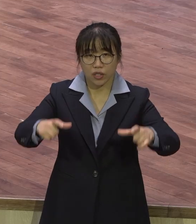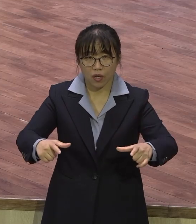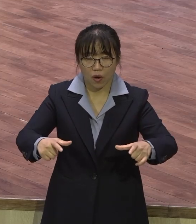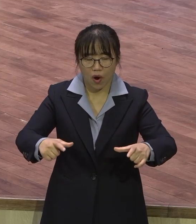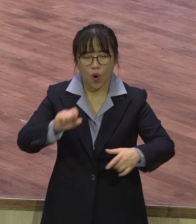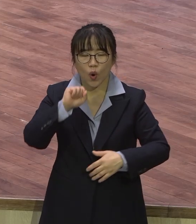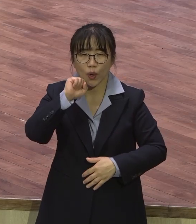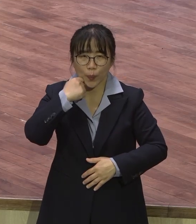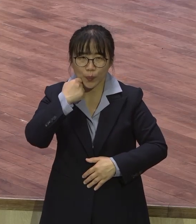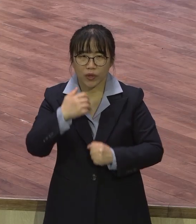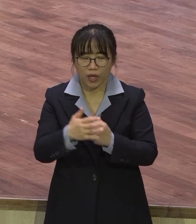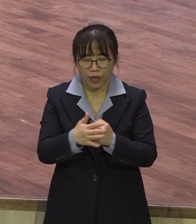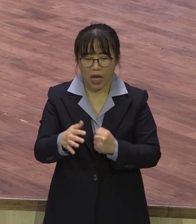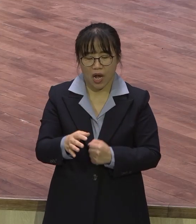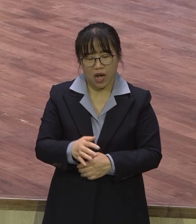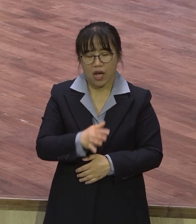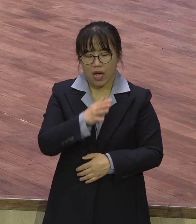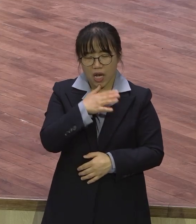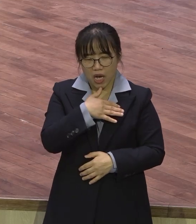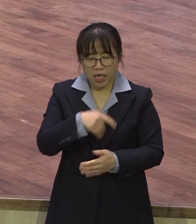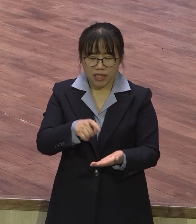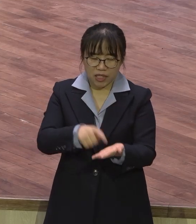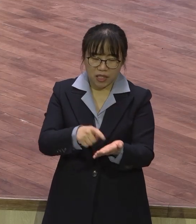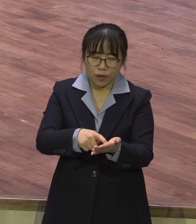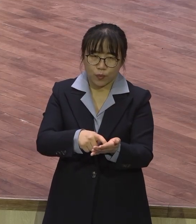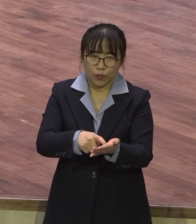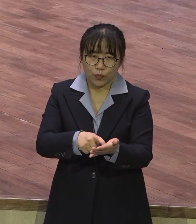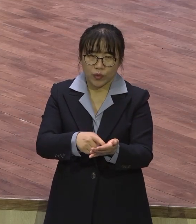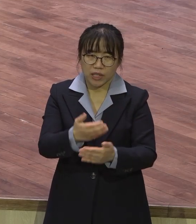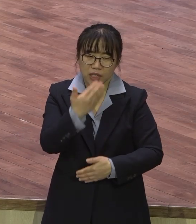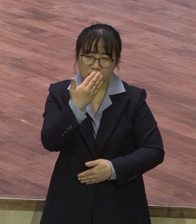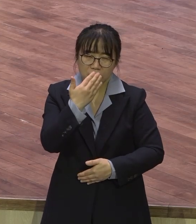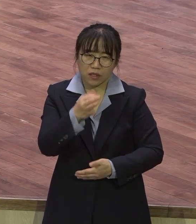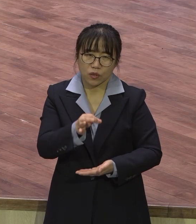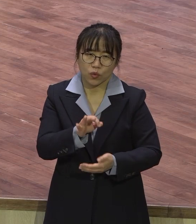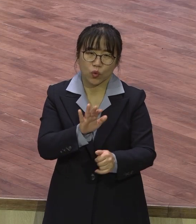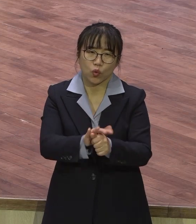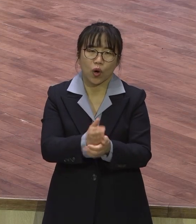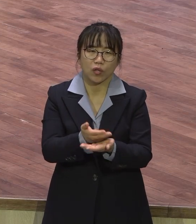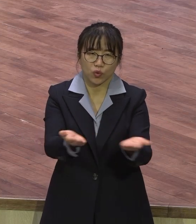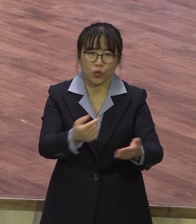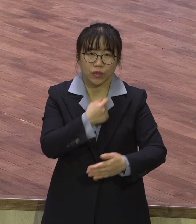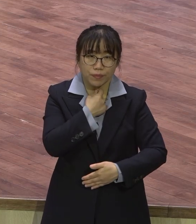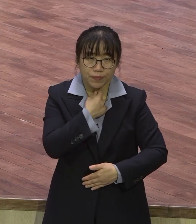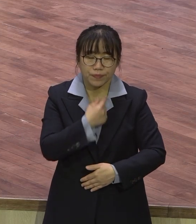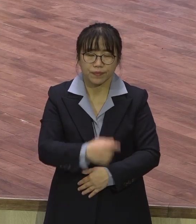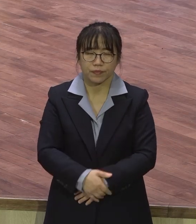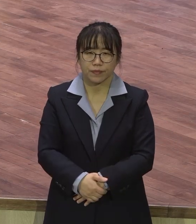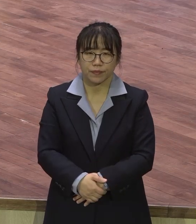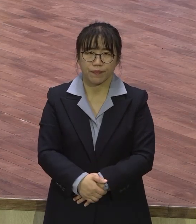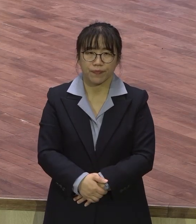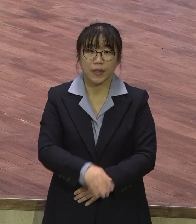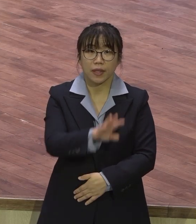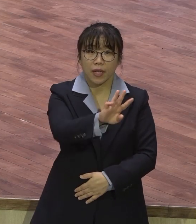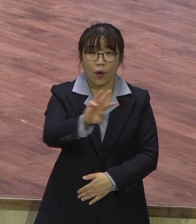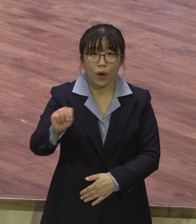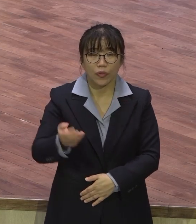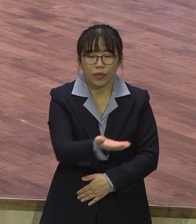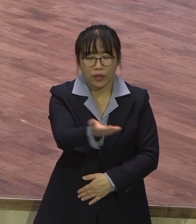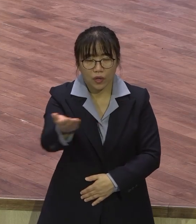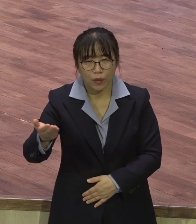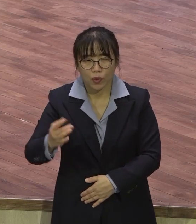긴급지원사업도 펜피아 중심으로 지금 실행해 나가고 있습니다 우리 영계 전성도는 어려운 상황